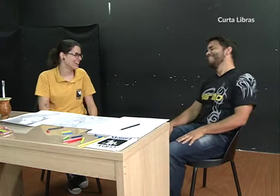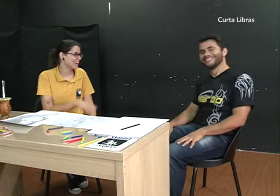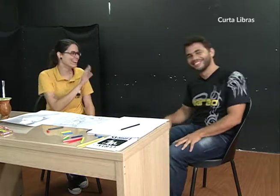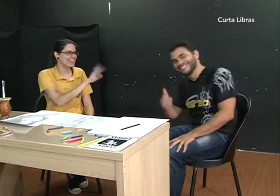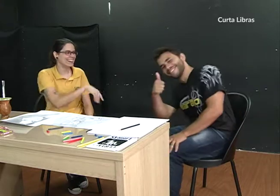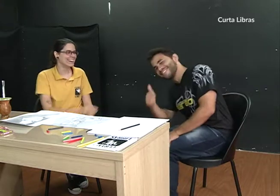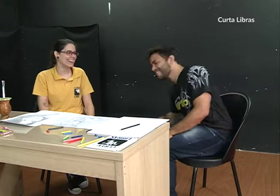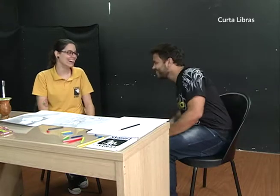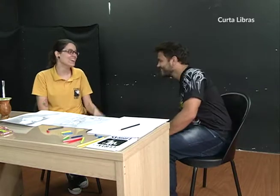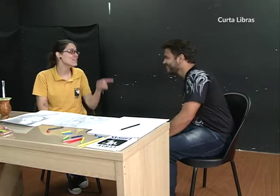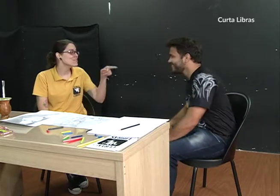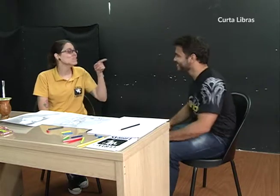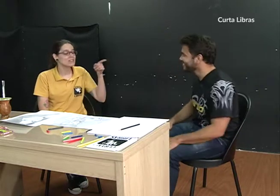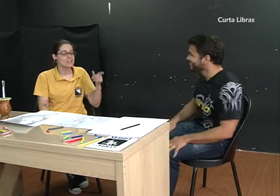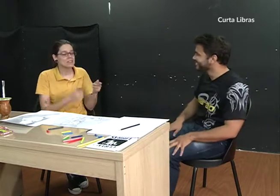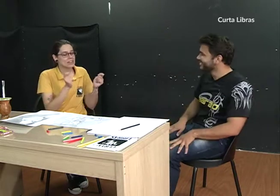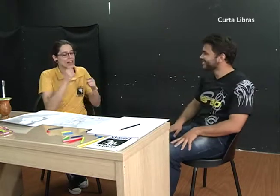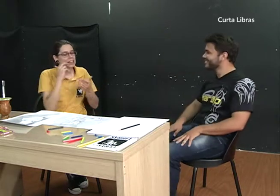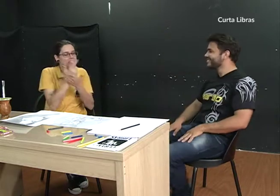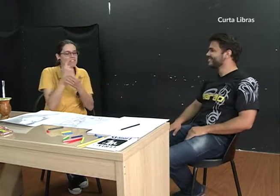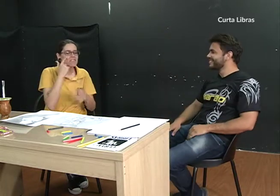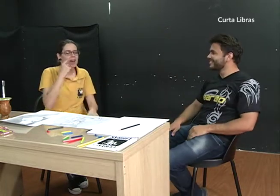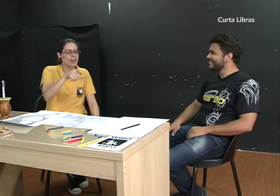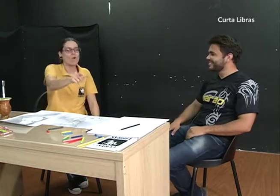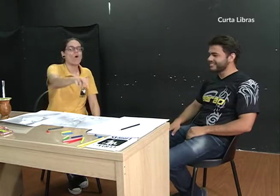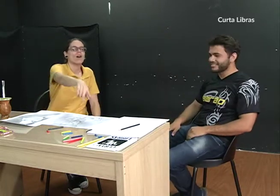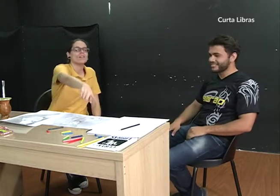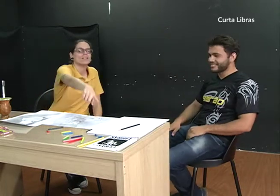brincando. Você consegue fazer esse desenho aqui? Consegue copiar?